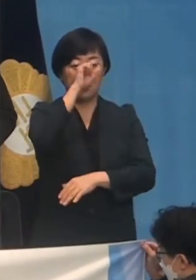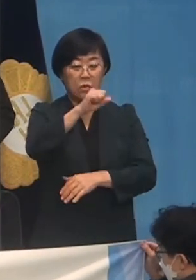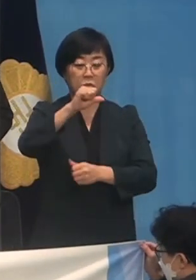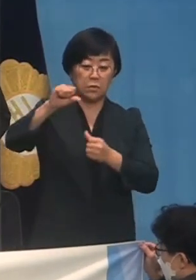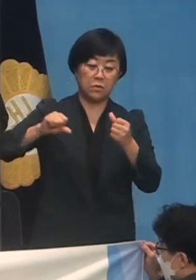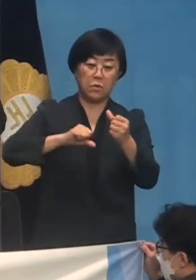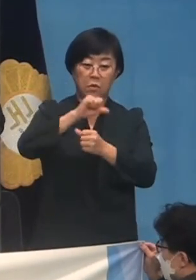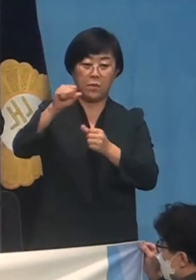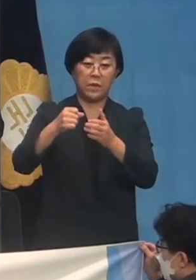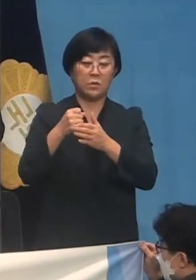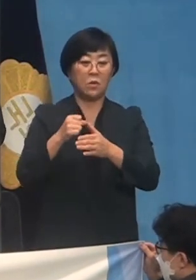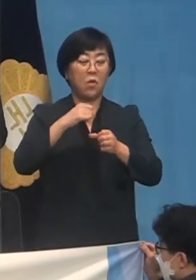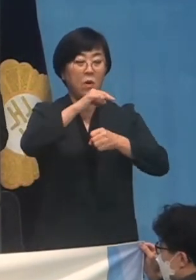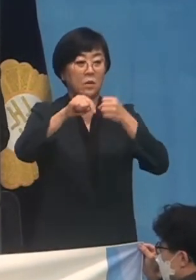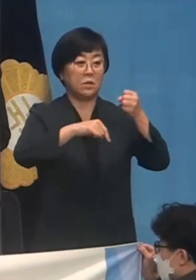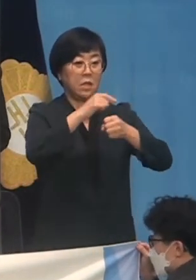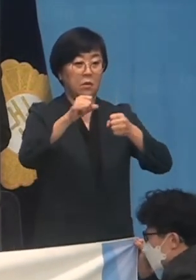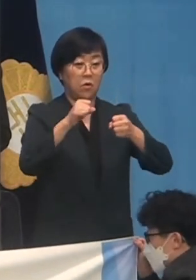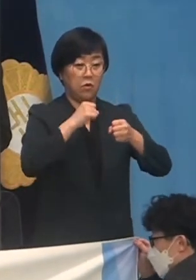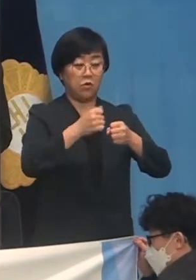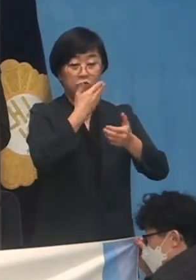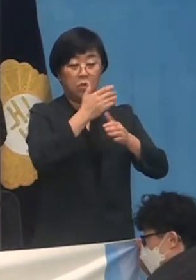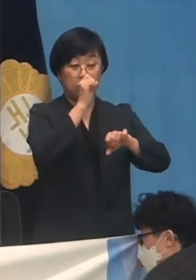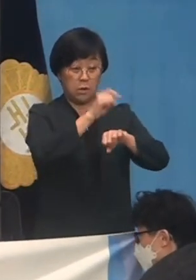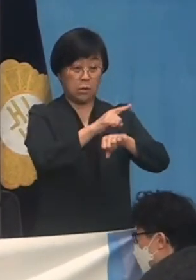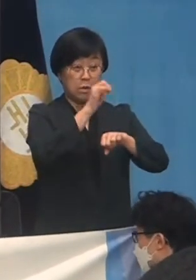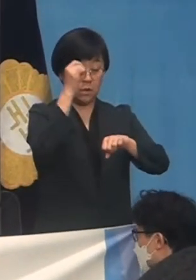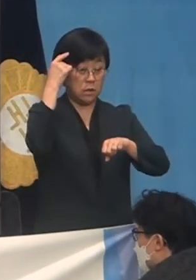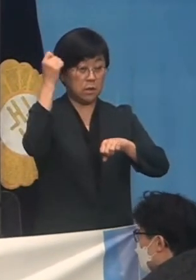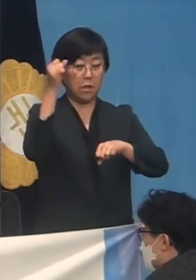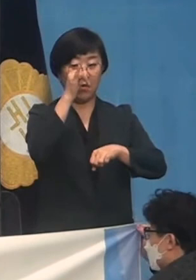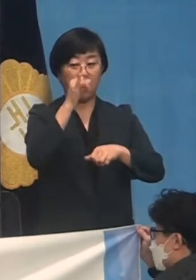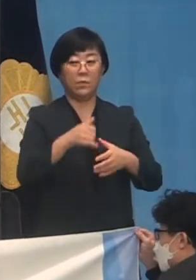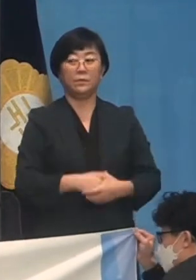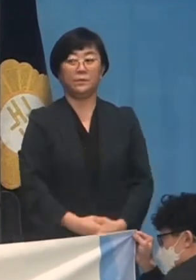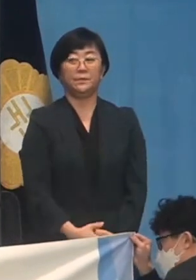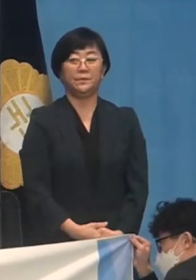에너지원인 원자력의 중요성을 인식하고